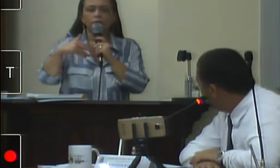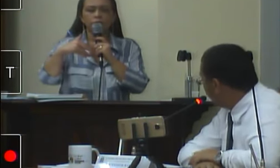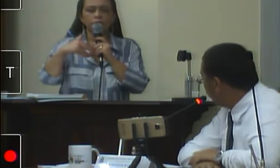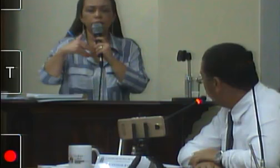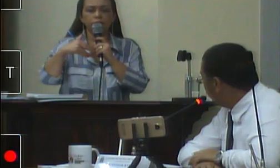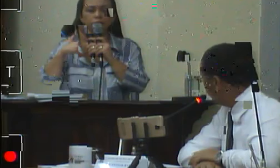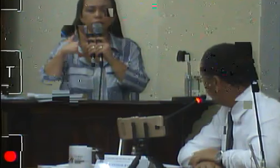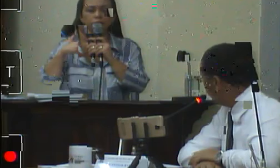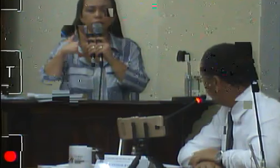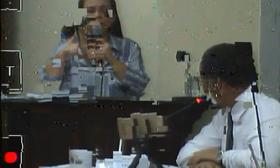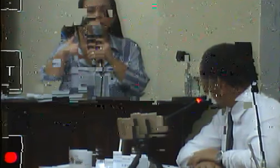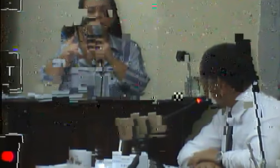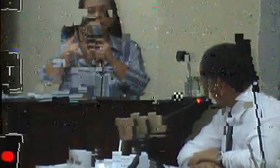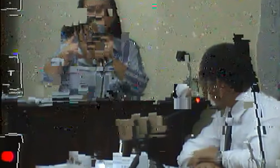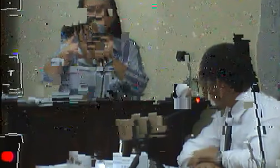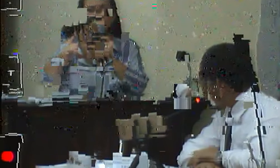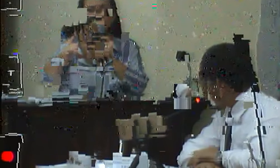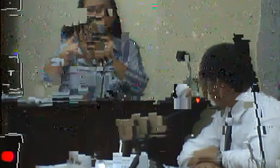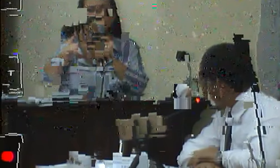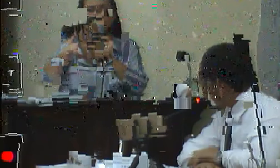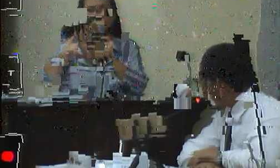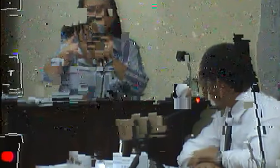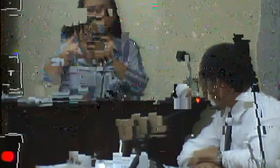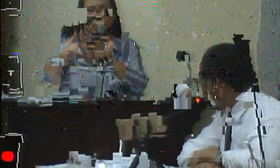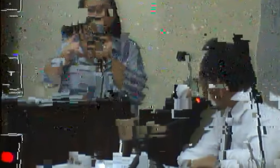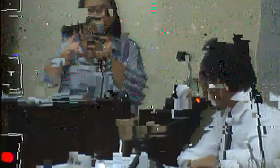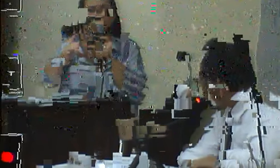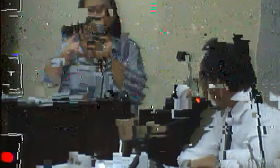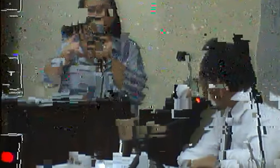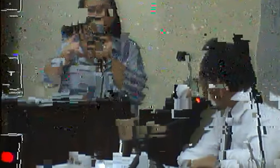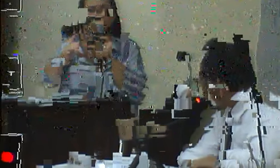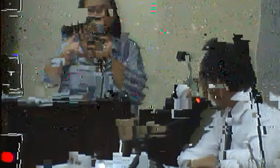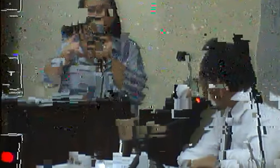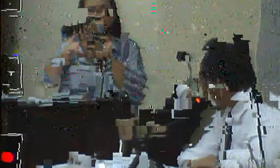o Vigiágua e o nosso laboratório, que é um